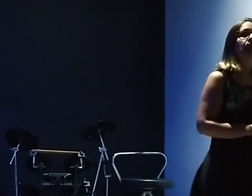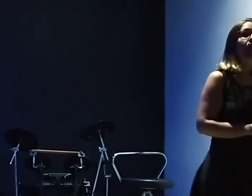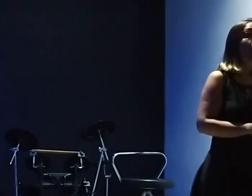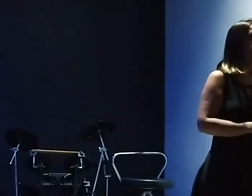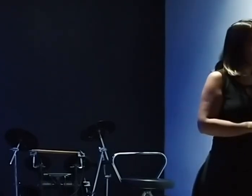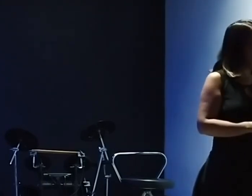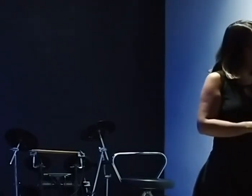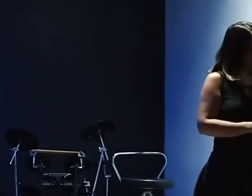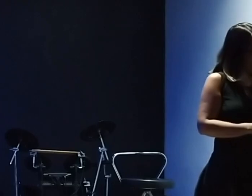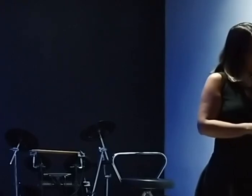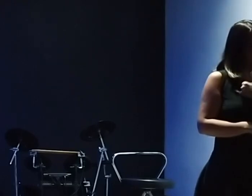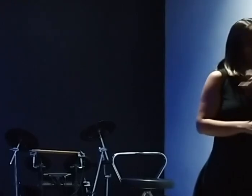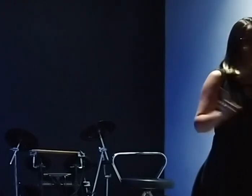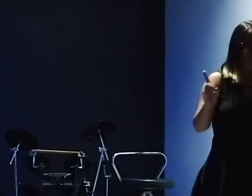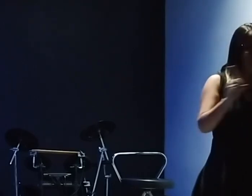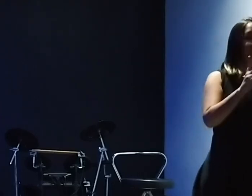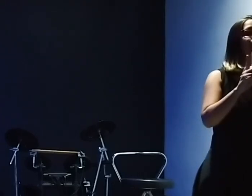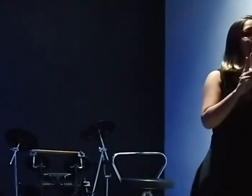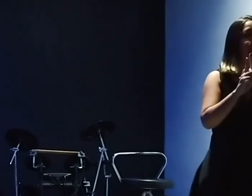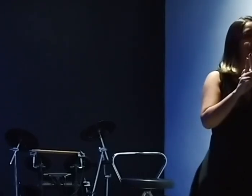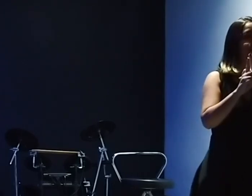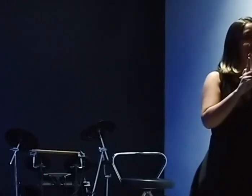me disse onde achar você.